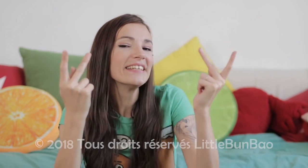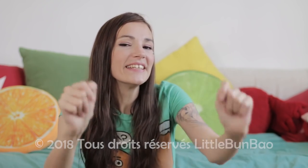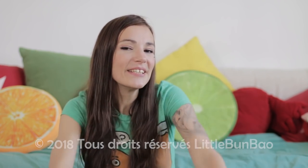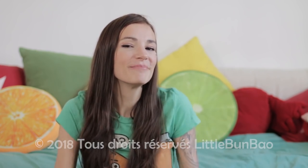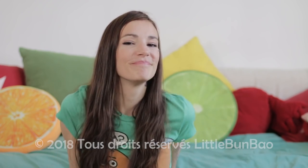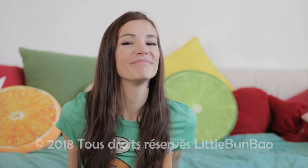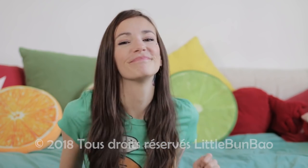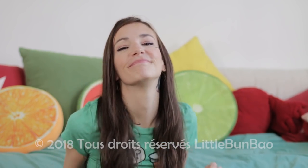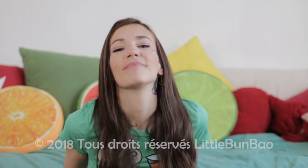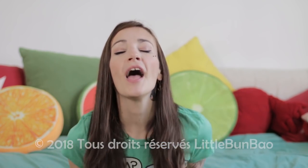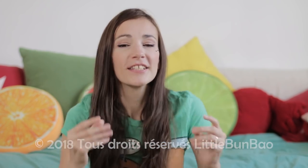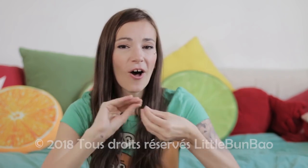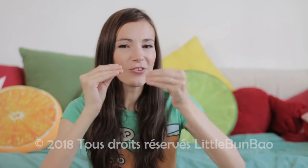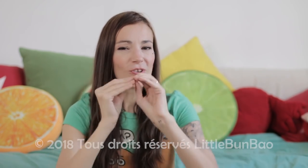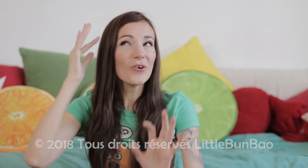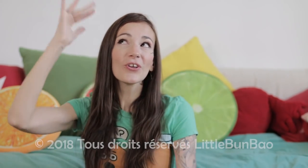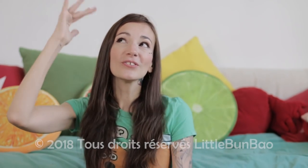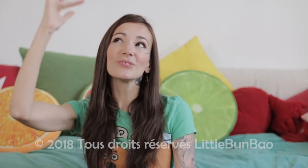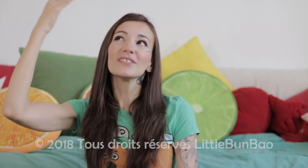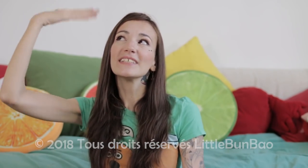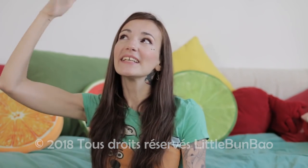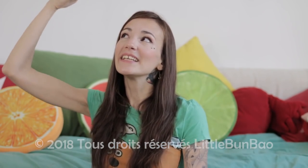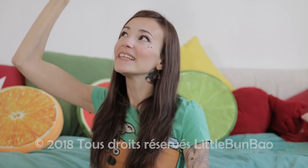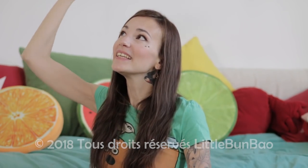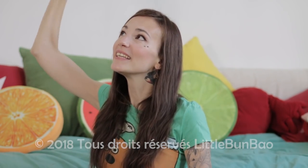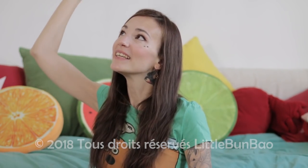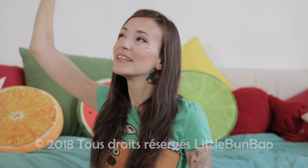vie sans aucun souci.